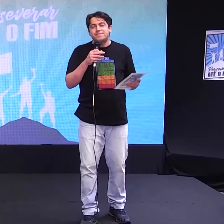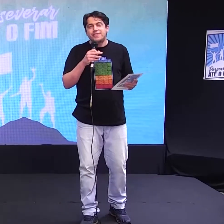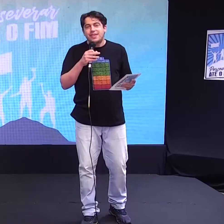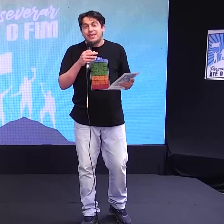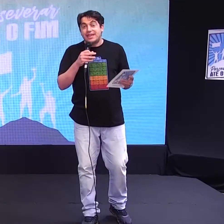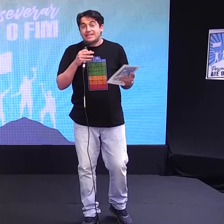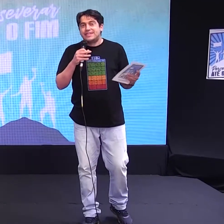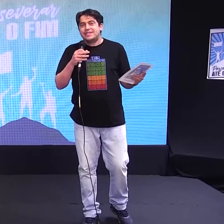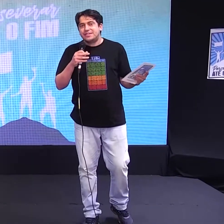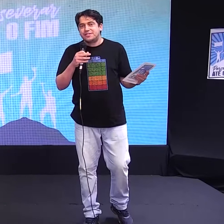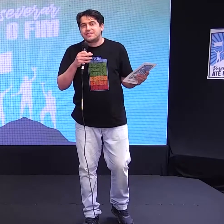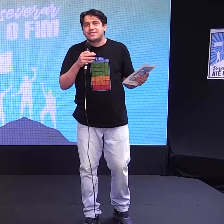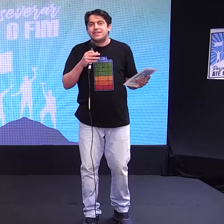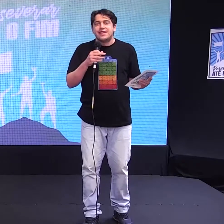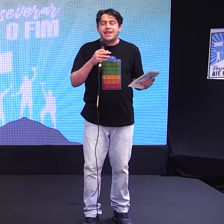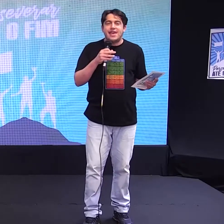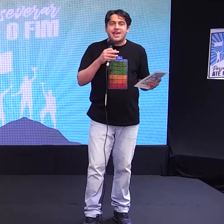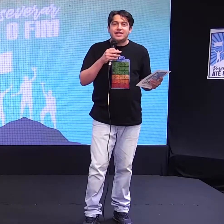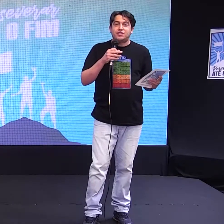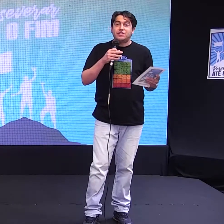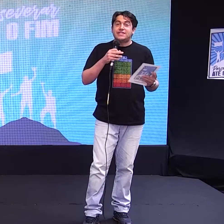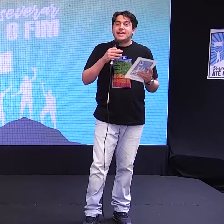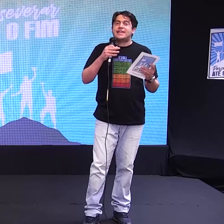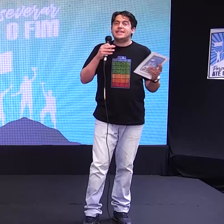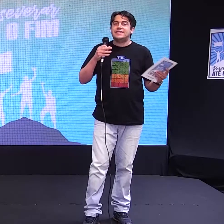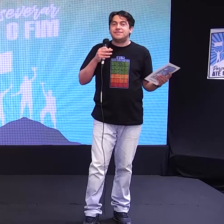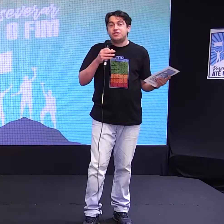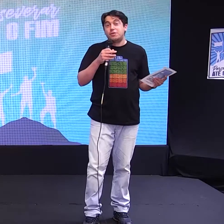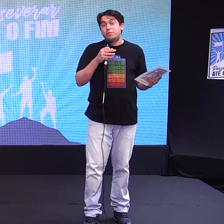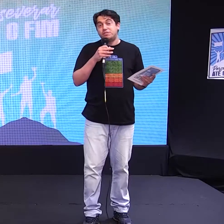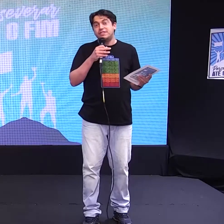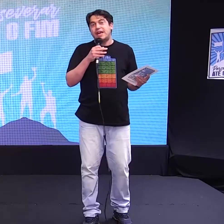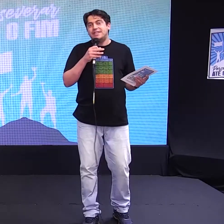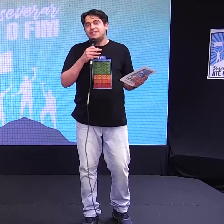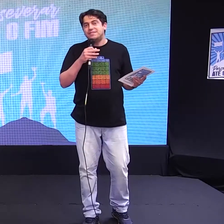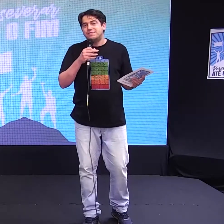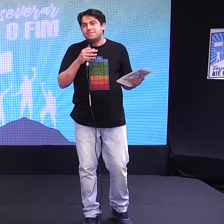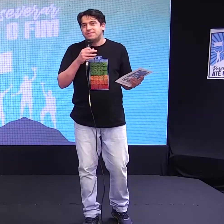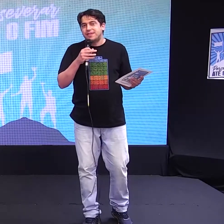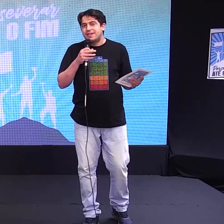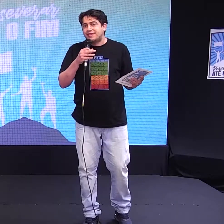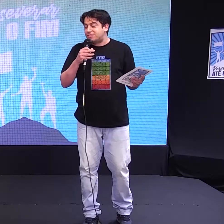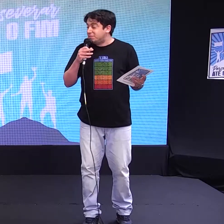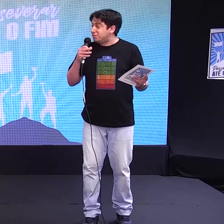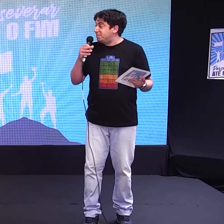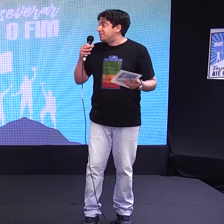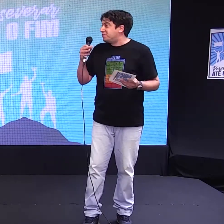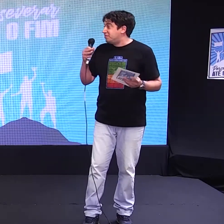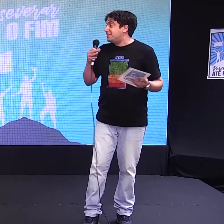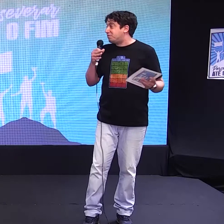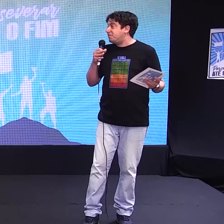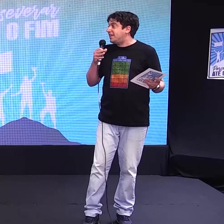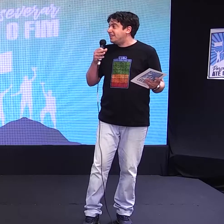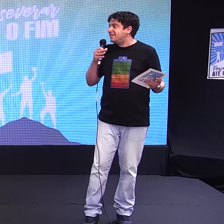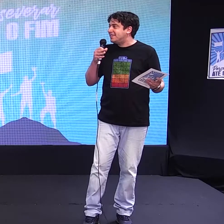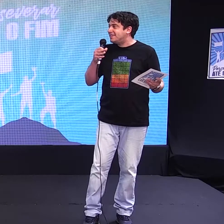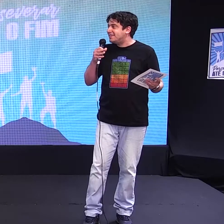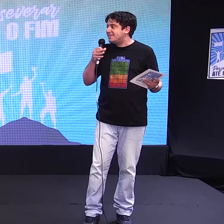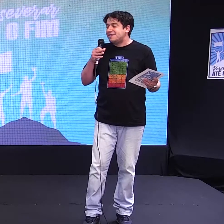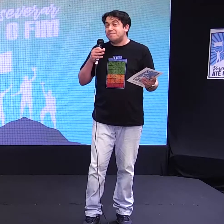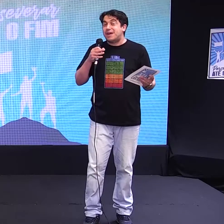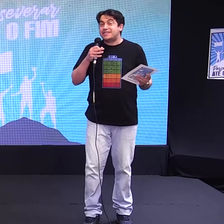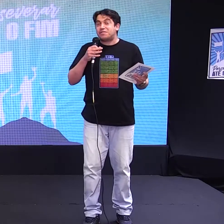né? Graças a Deus, toda essa crise virou uma oportunidade. Todo mundo pensou que ia ter conferência,